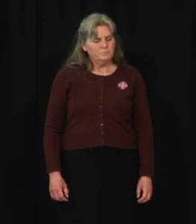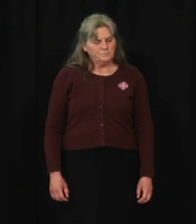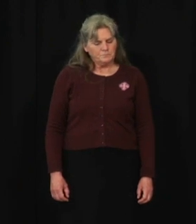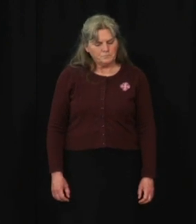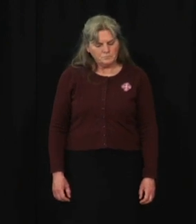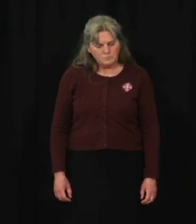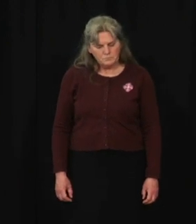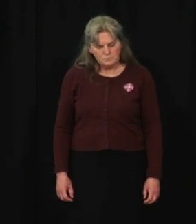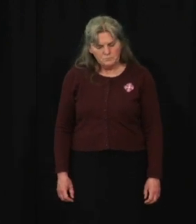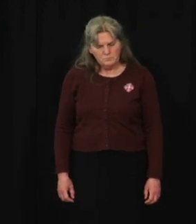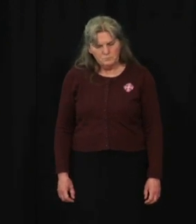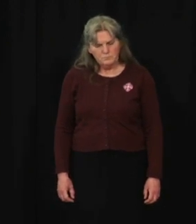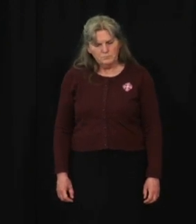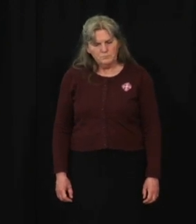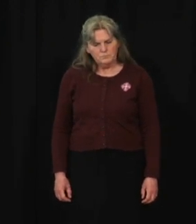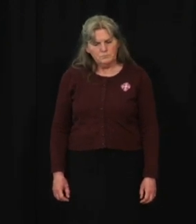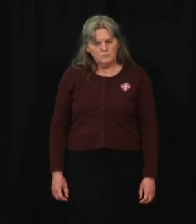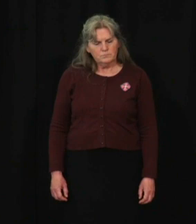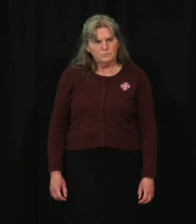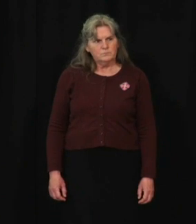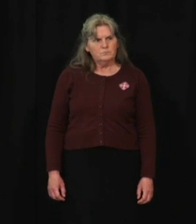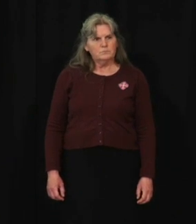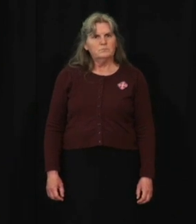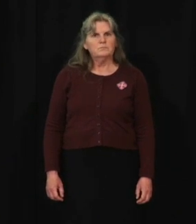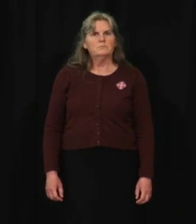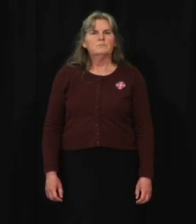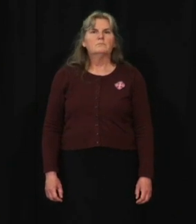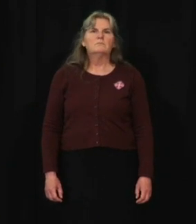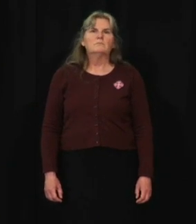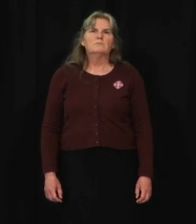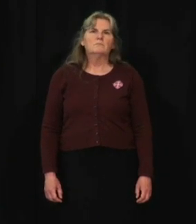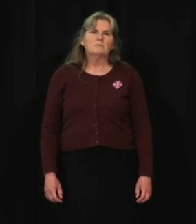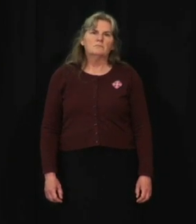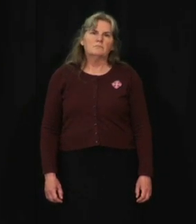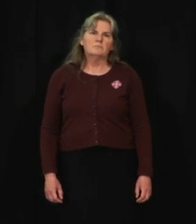la transition une à l'autre.